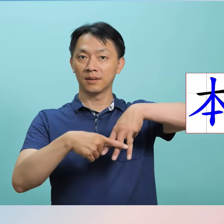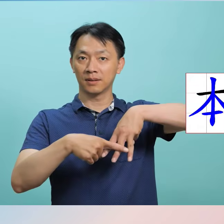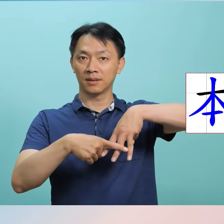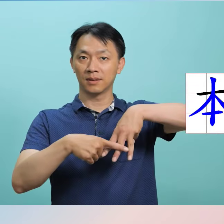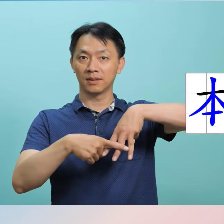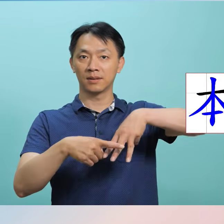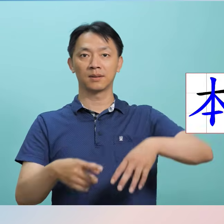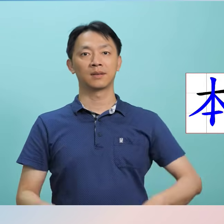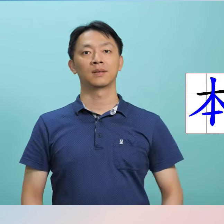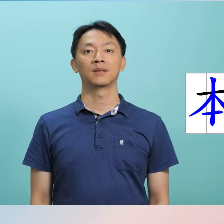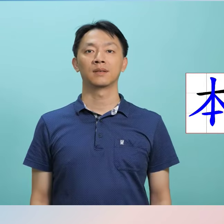本